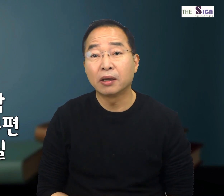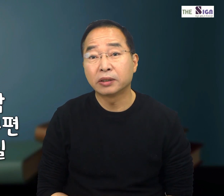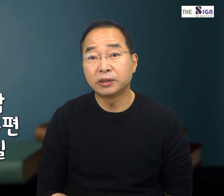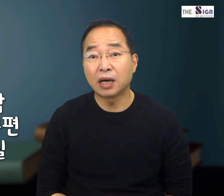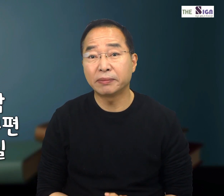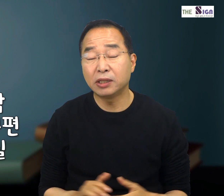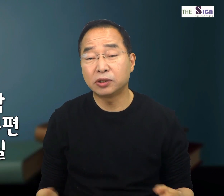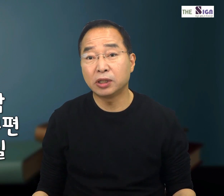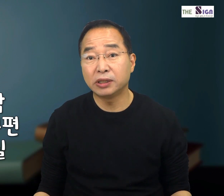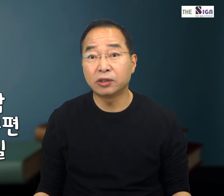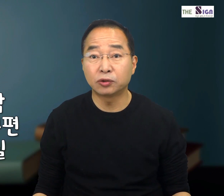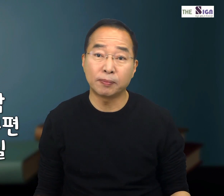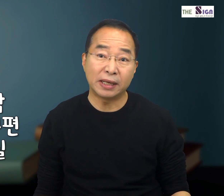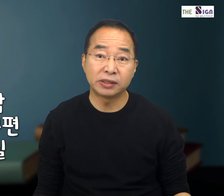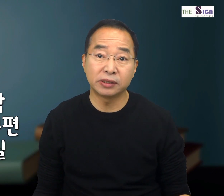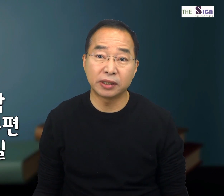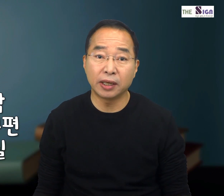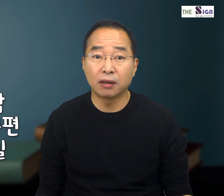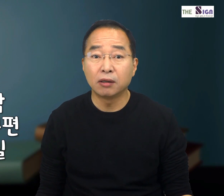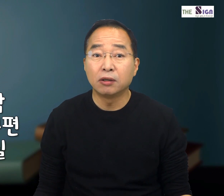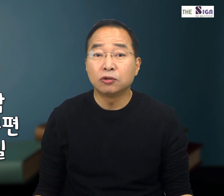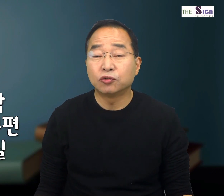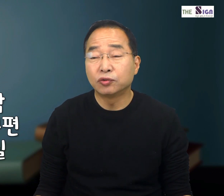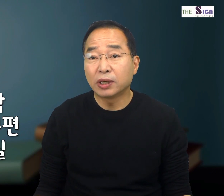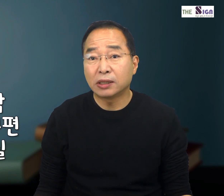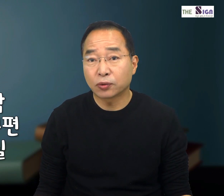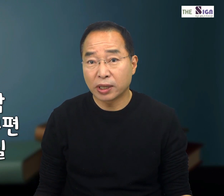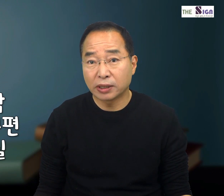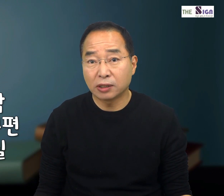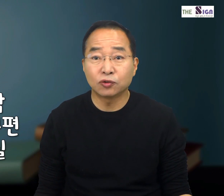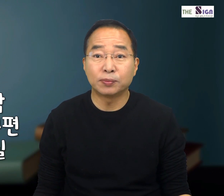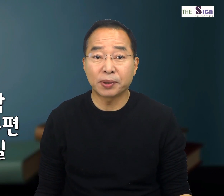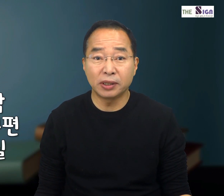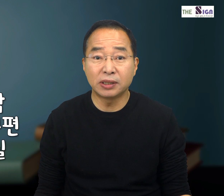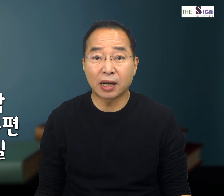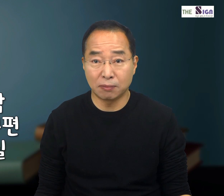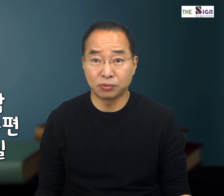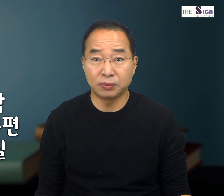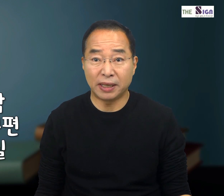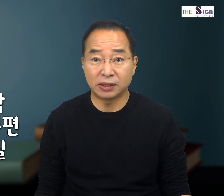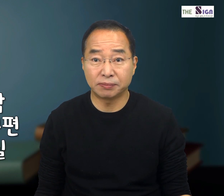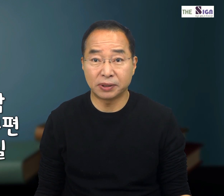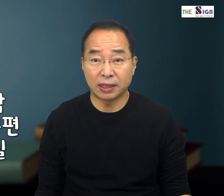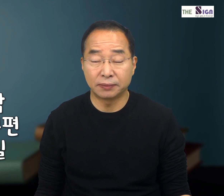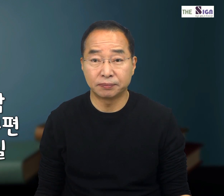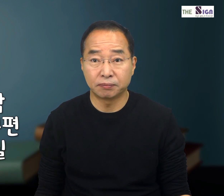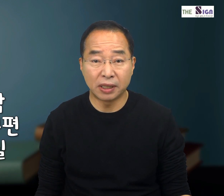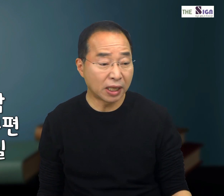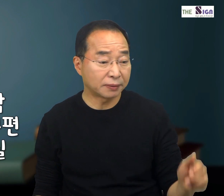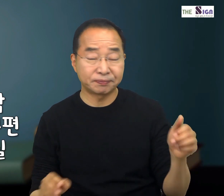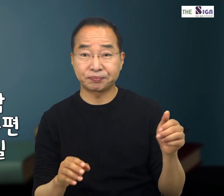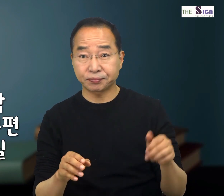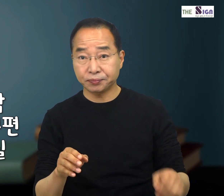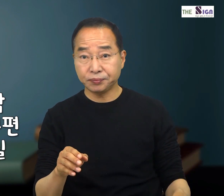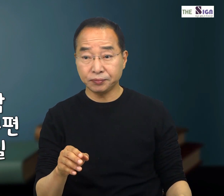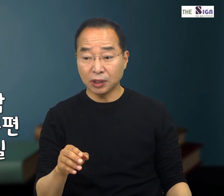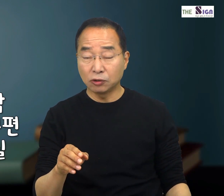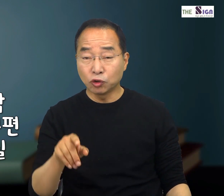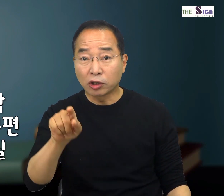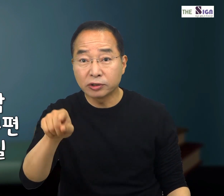그 다음에 이제 이걸 또 많이 쓰는 게 누군가에 속하다, 누구 편이다라는 부분을 많이 씁니다. 만약 어떤